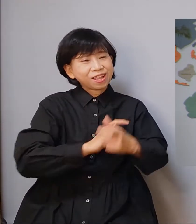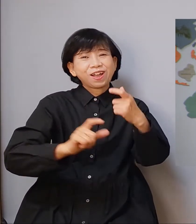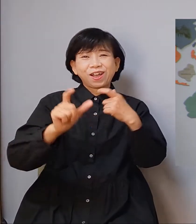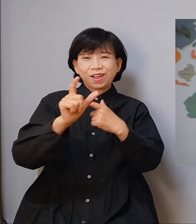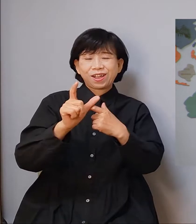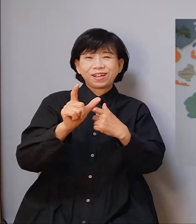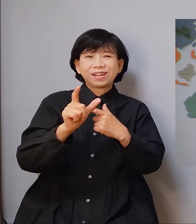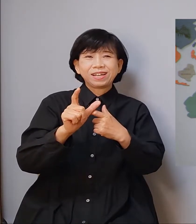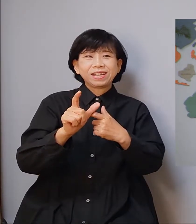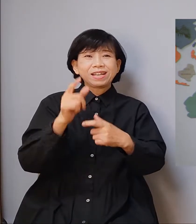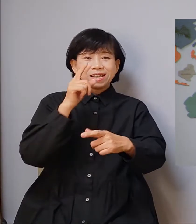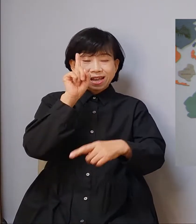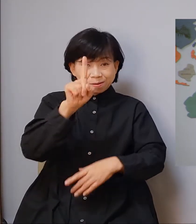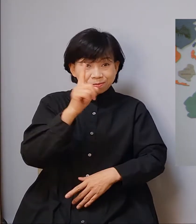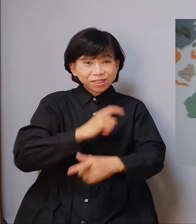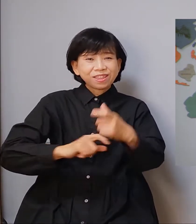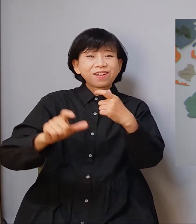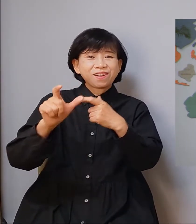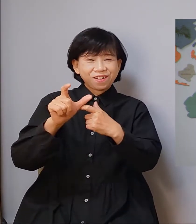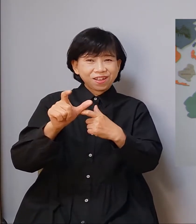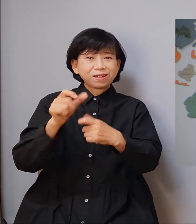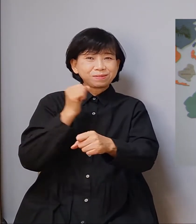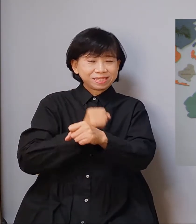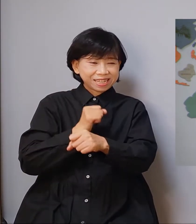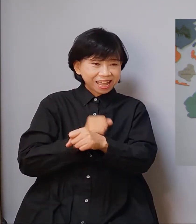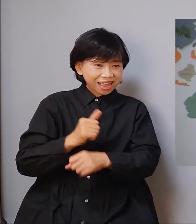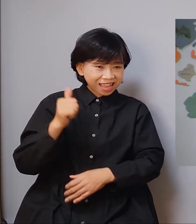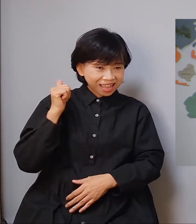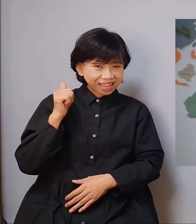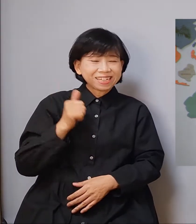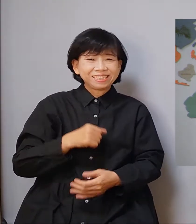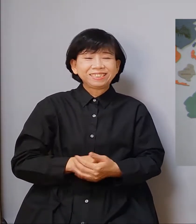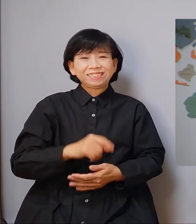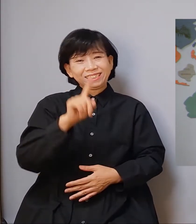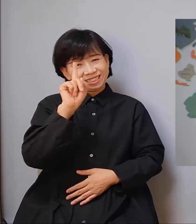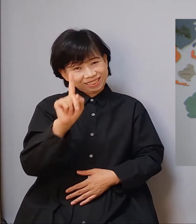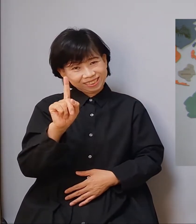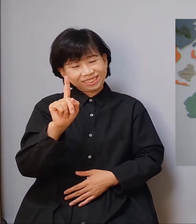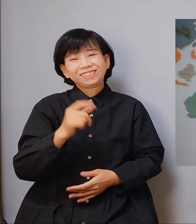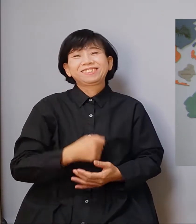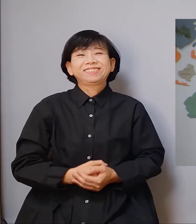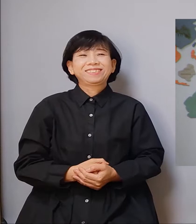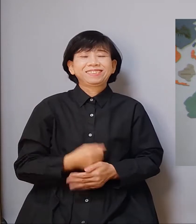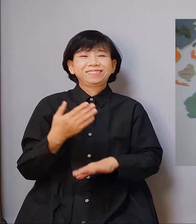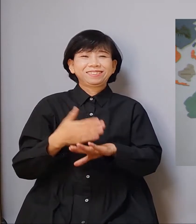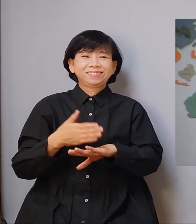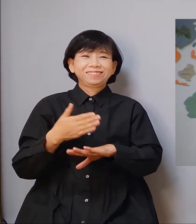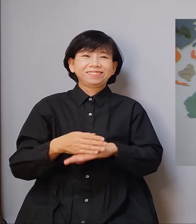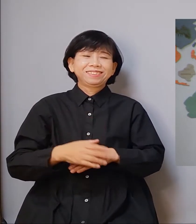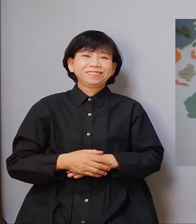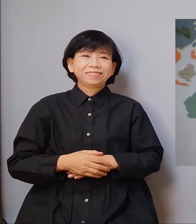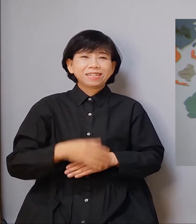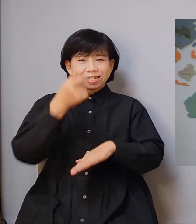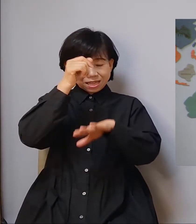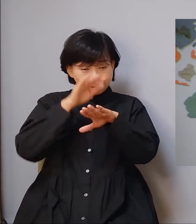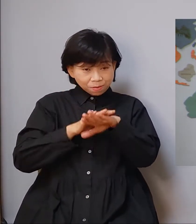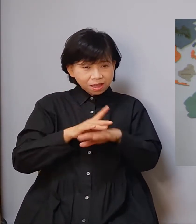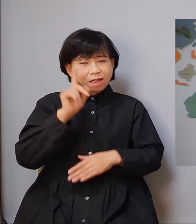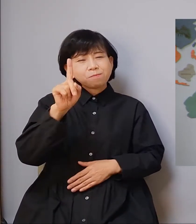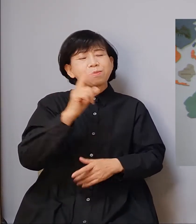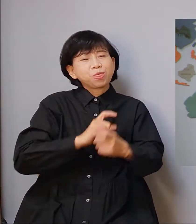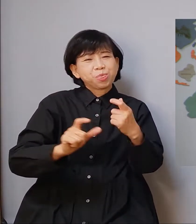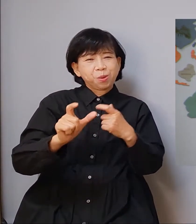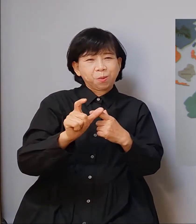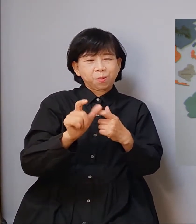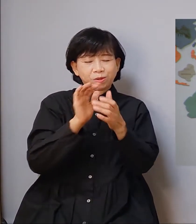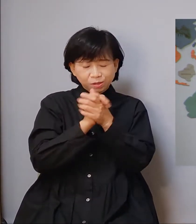번 하겠습니다. 한 번 더 합시다. 네, 감사합니다. 예배도 한 번 더, 기도도 한